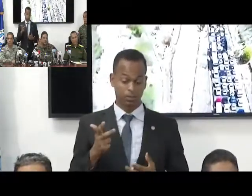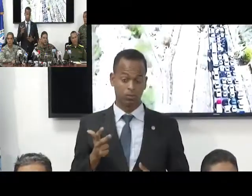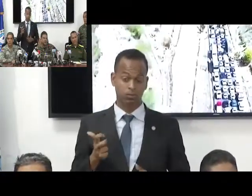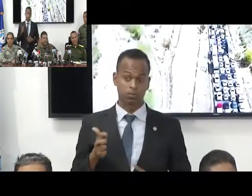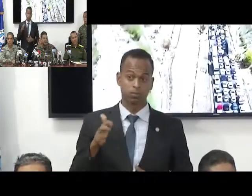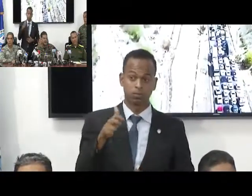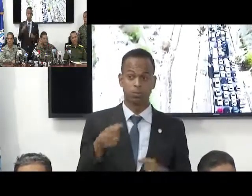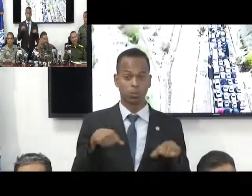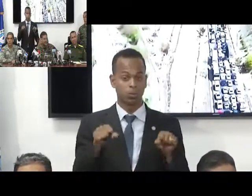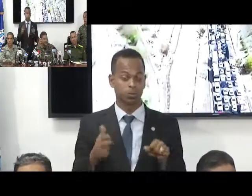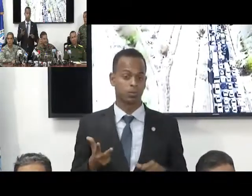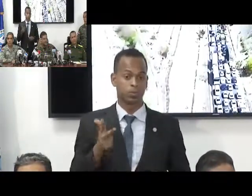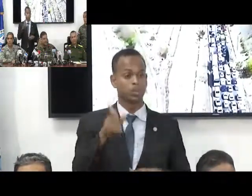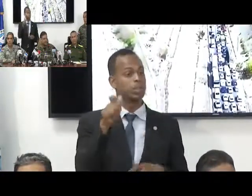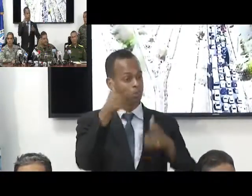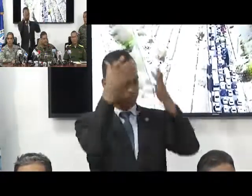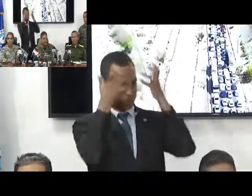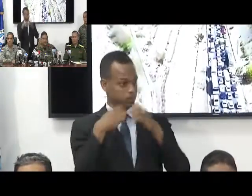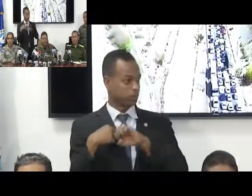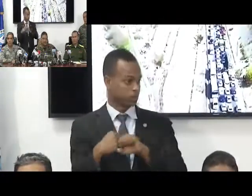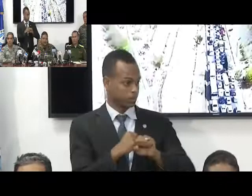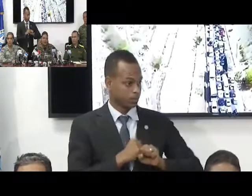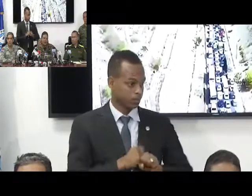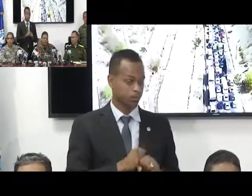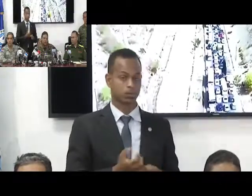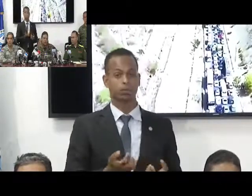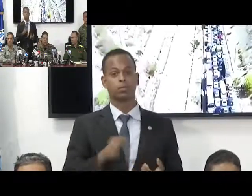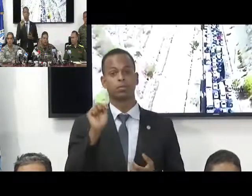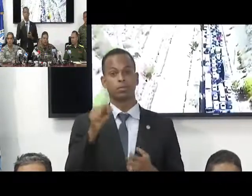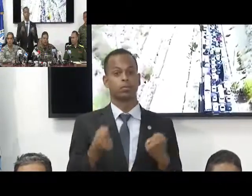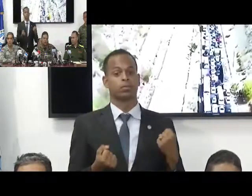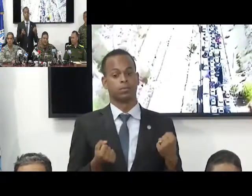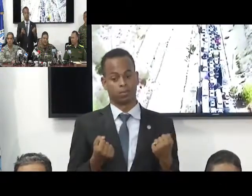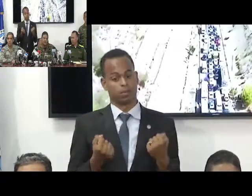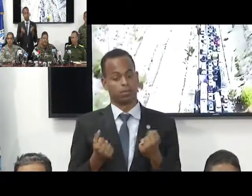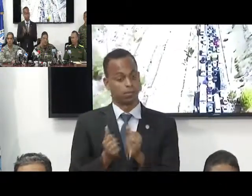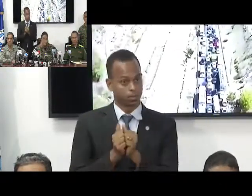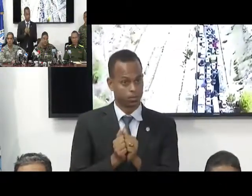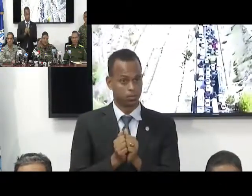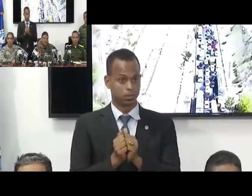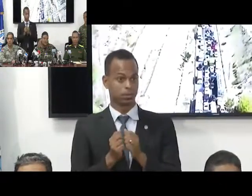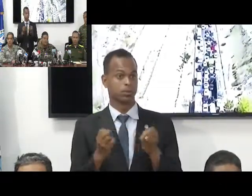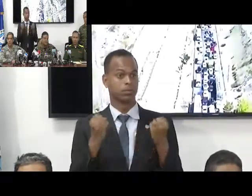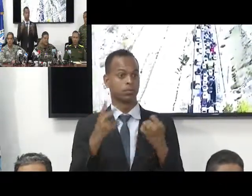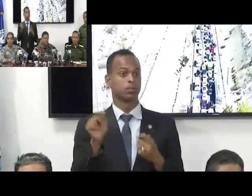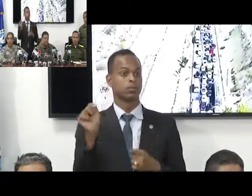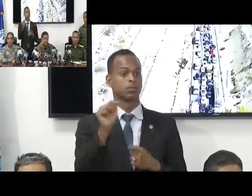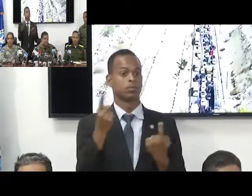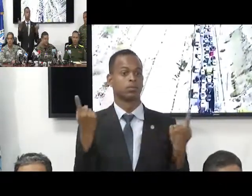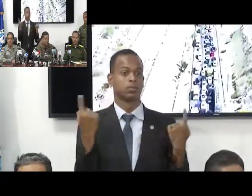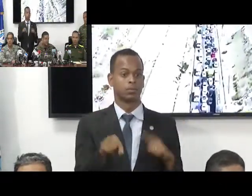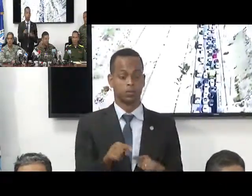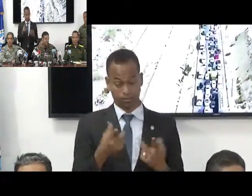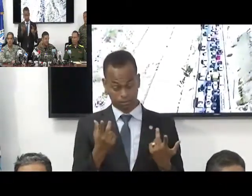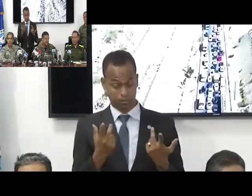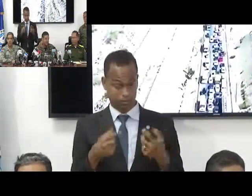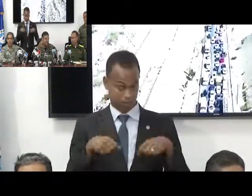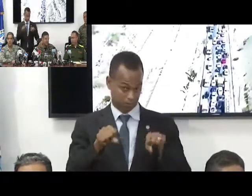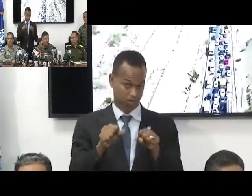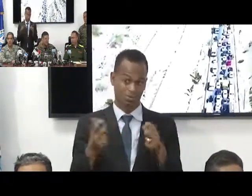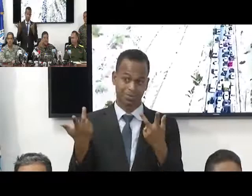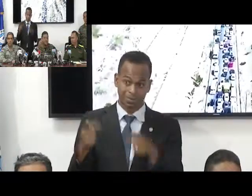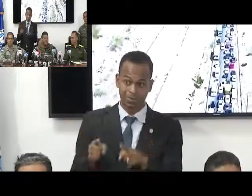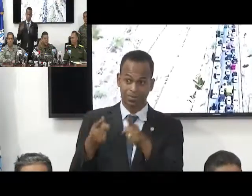en una motocicleta debe usar el casco protector, tanto el que la conduce como el que la acompaña. La mayoría de las fatalidades las producen las